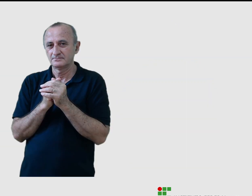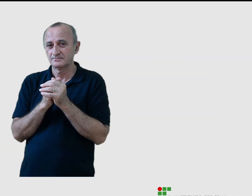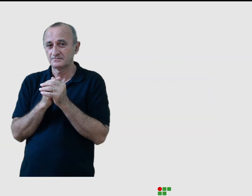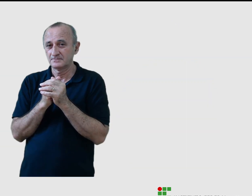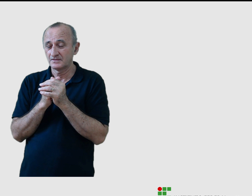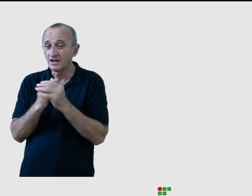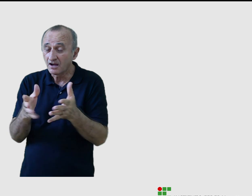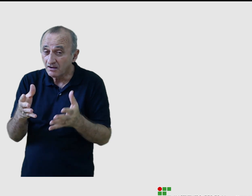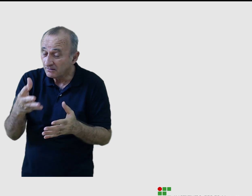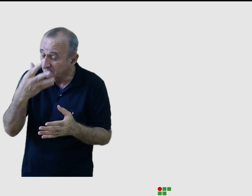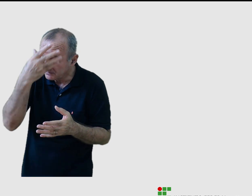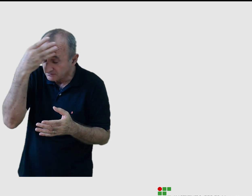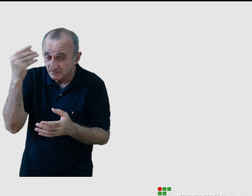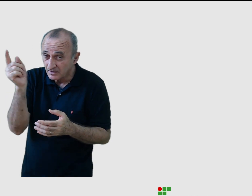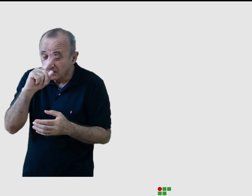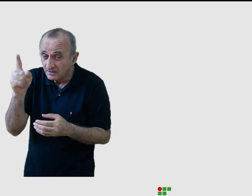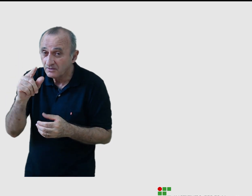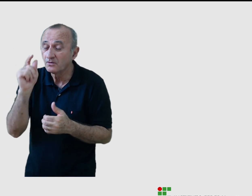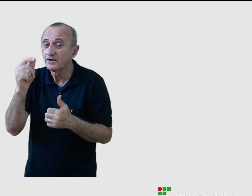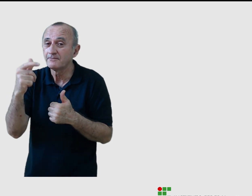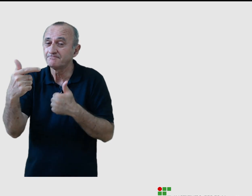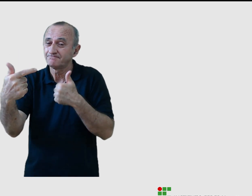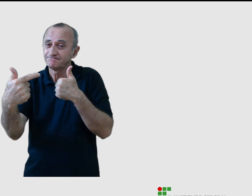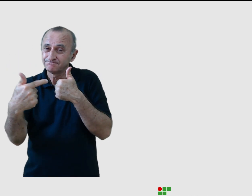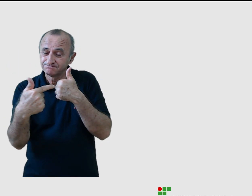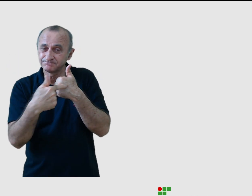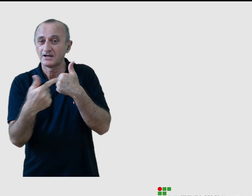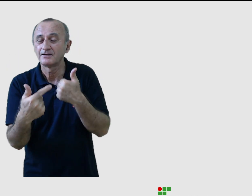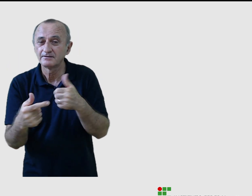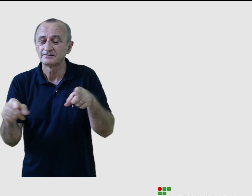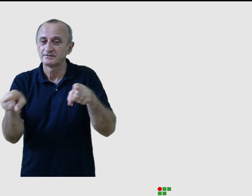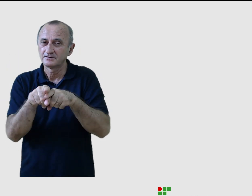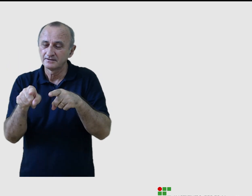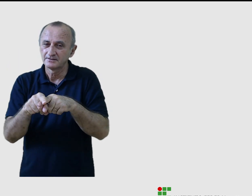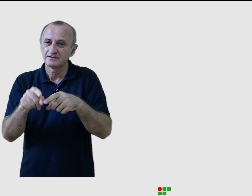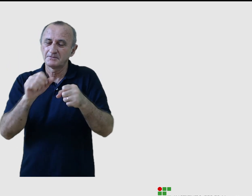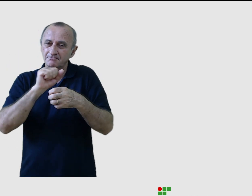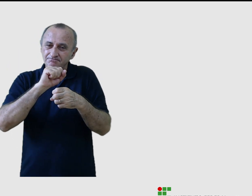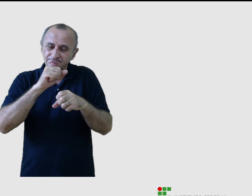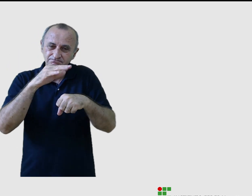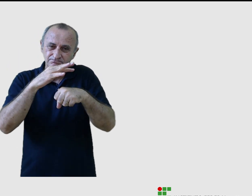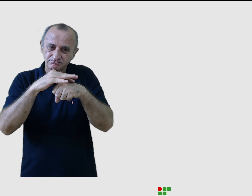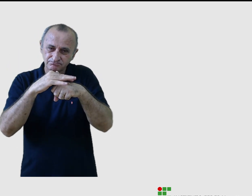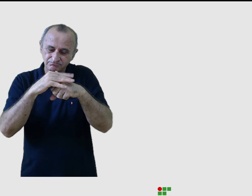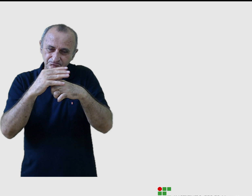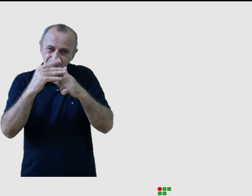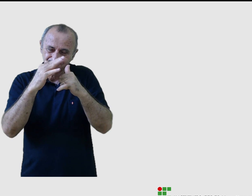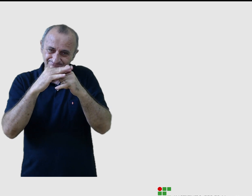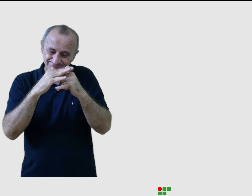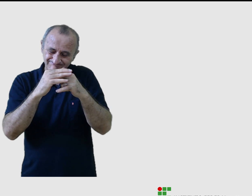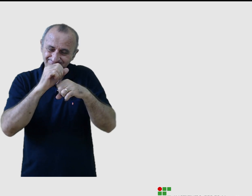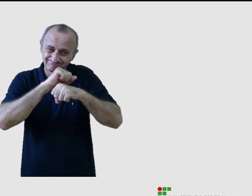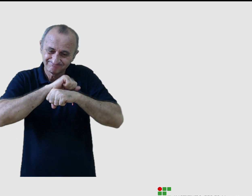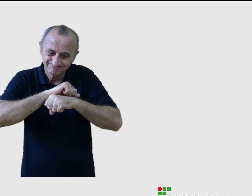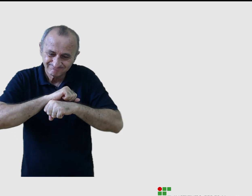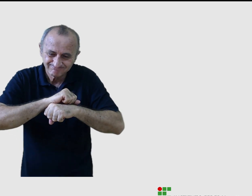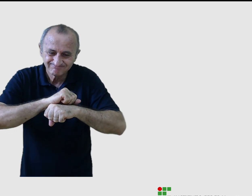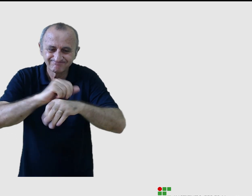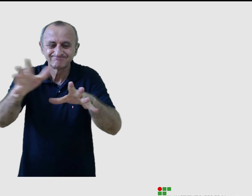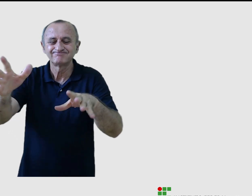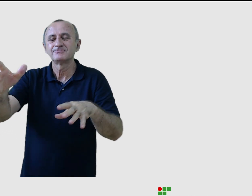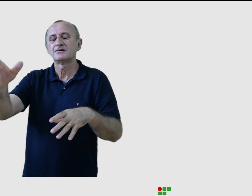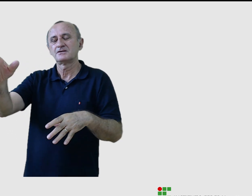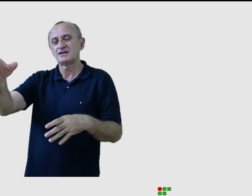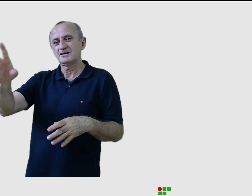aqui estudados. Então, não se esqueça, deem seu like, compartilhe também o